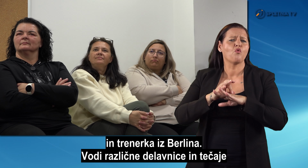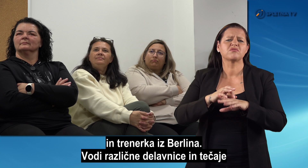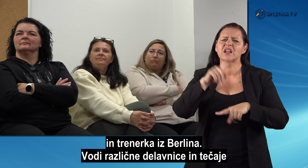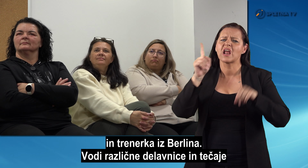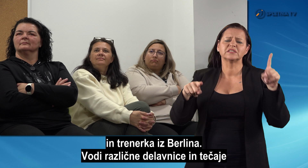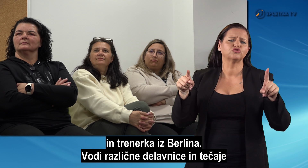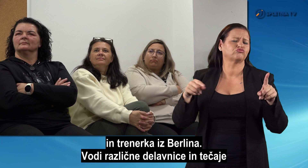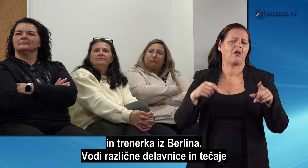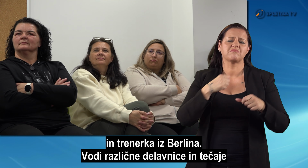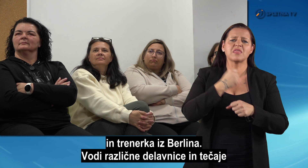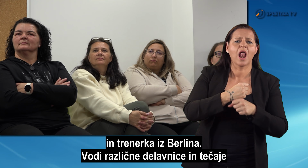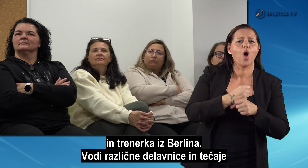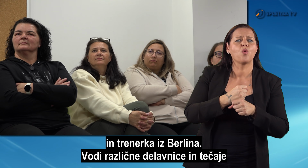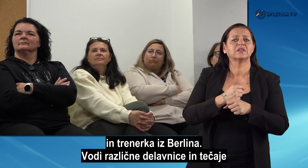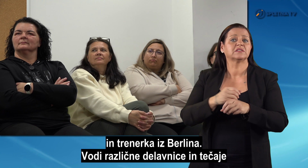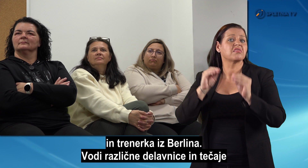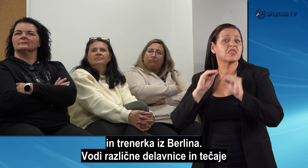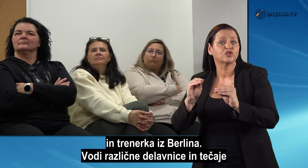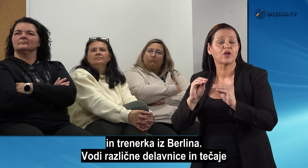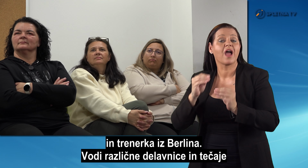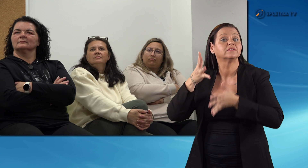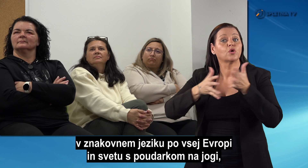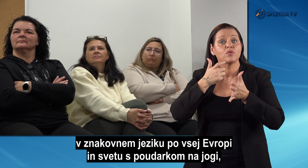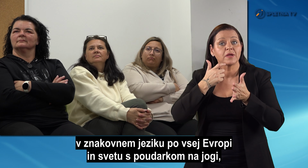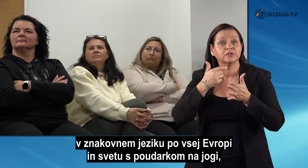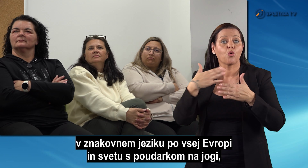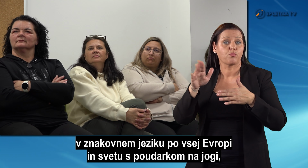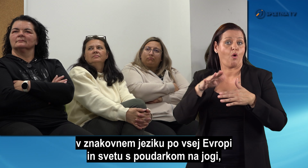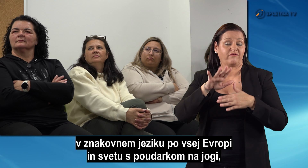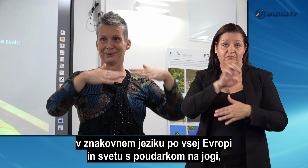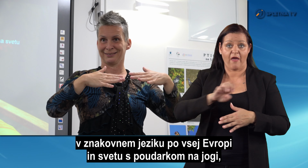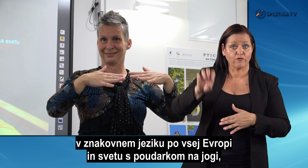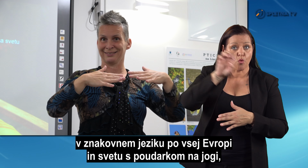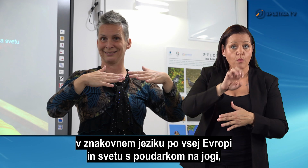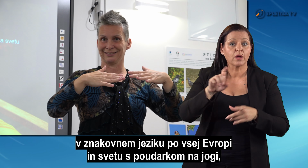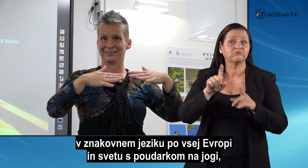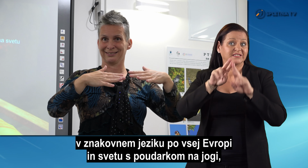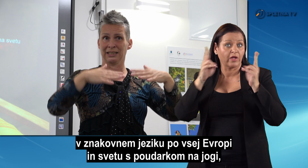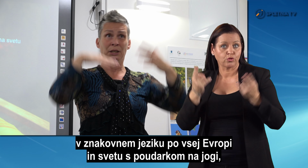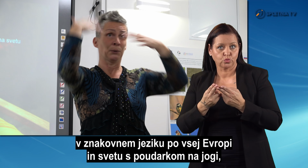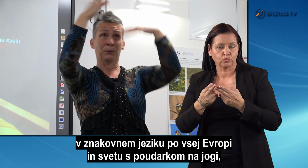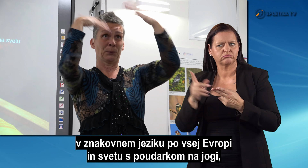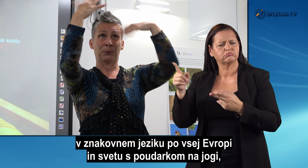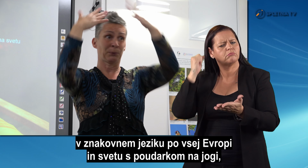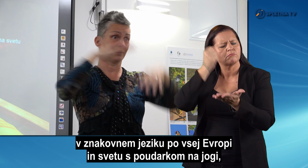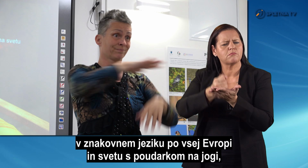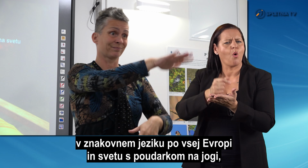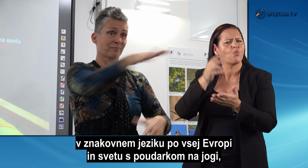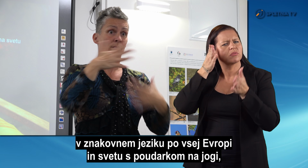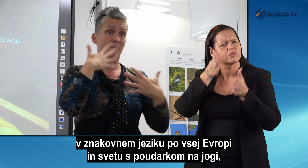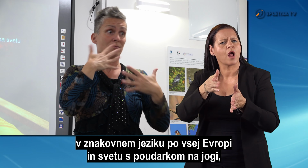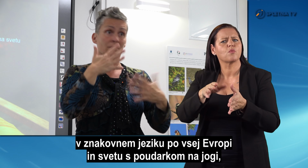Vodi različne delavnice in tečaje v znakovnem jeziku po vsej Evropi in svetu, s poudarkom na jogi, osebni rasti in